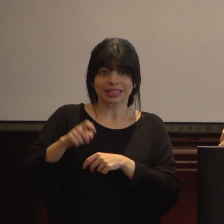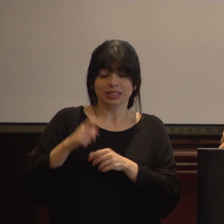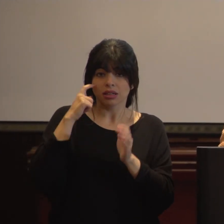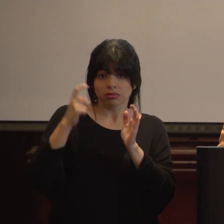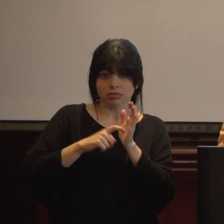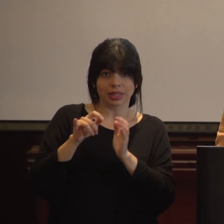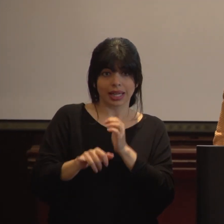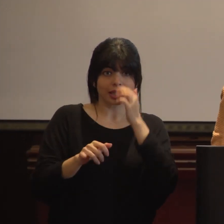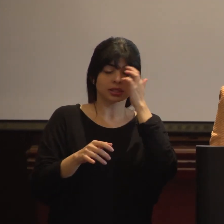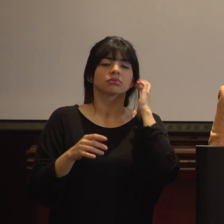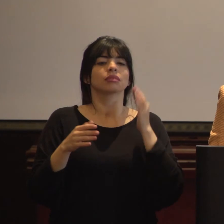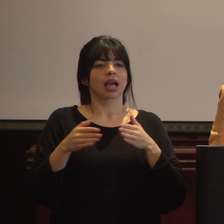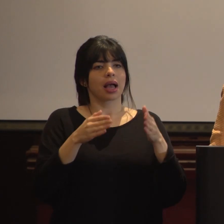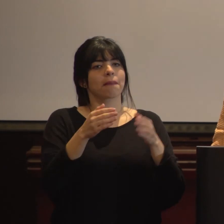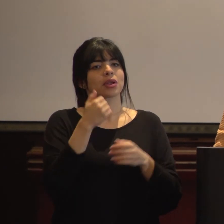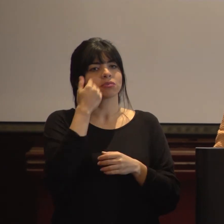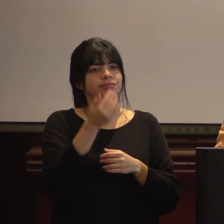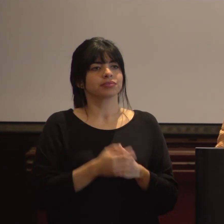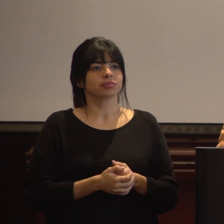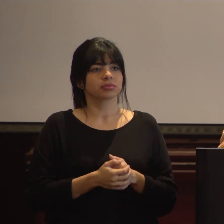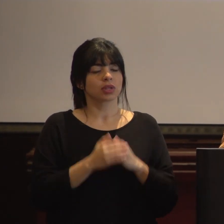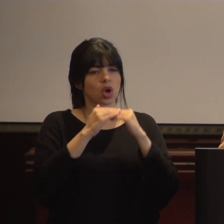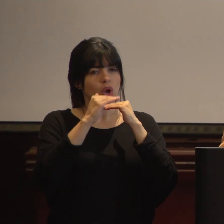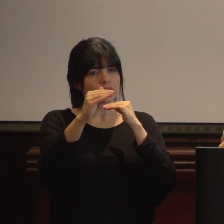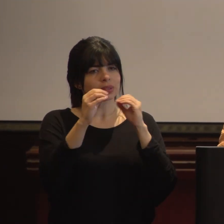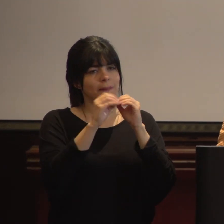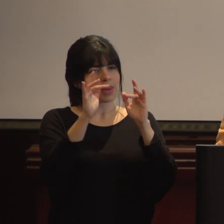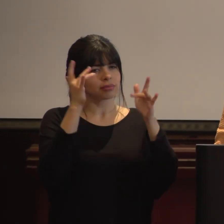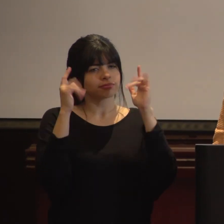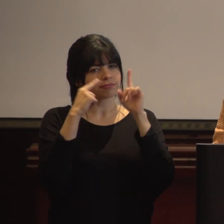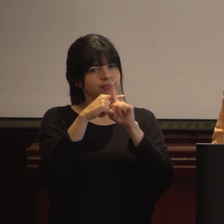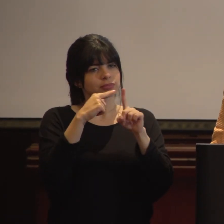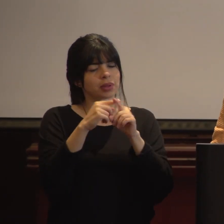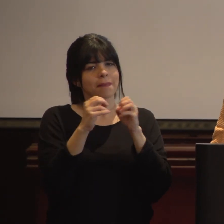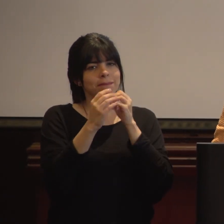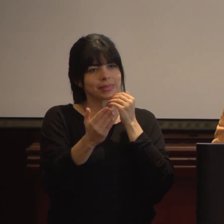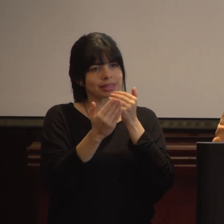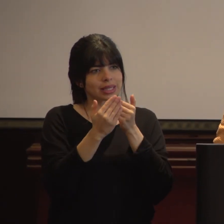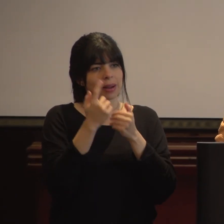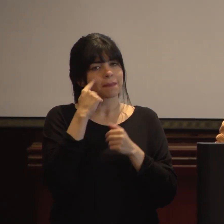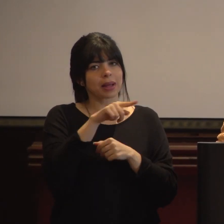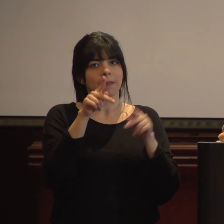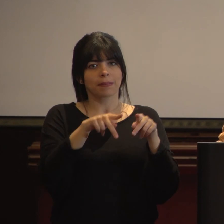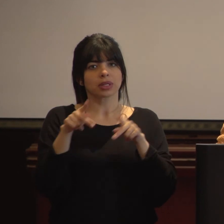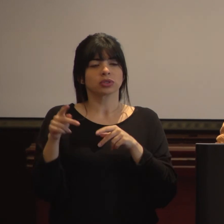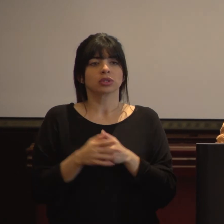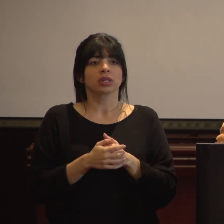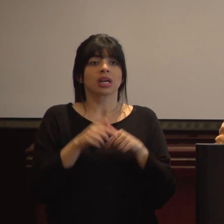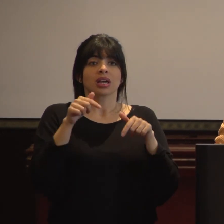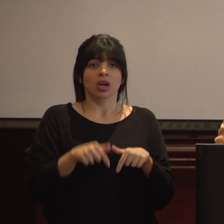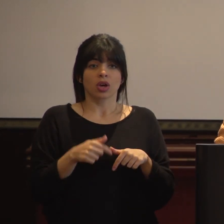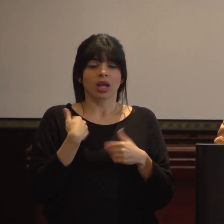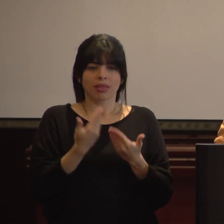reconocimiento el camino se allana y el Horizonte se pone más brillante y más cercano para esas personas que hoy